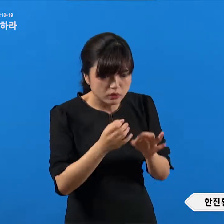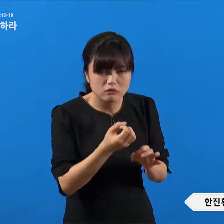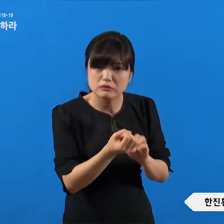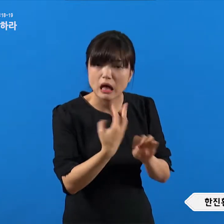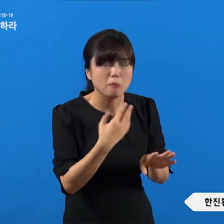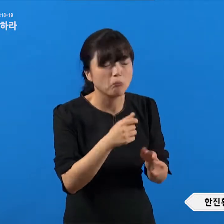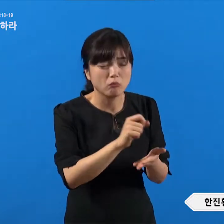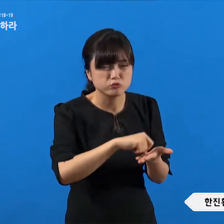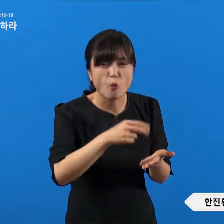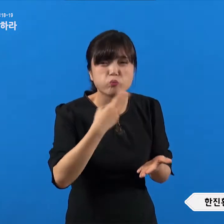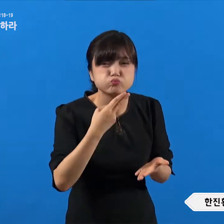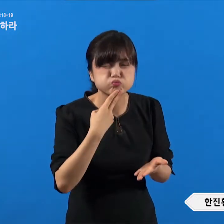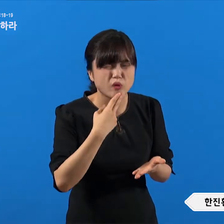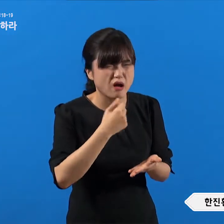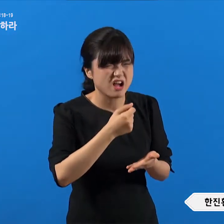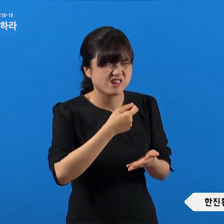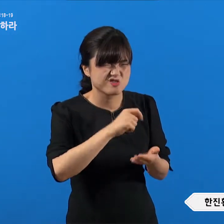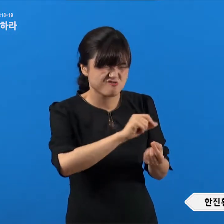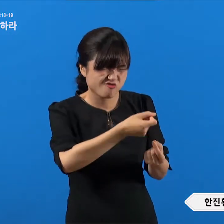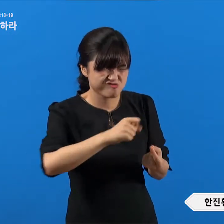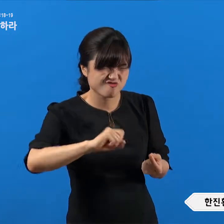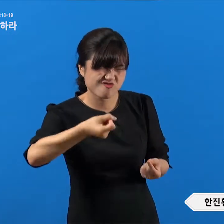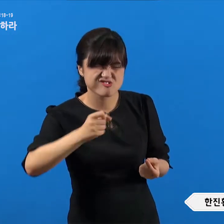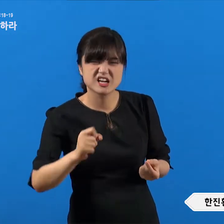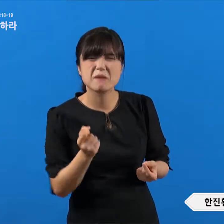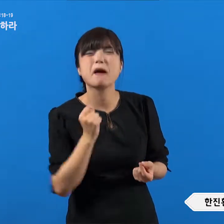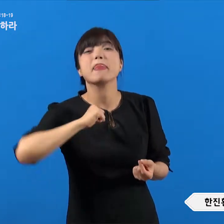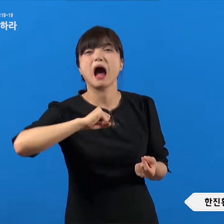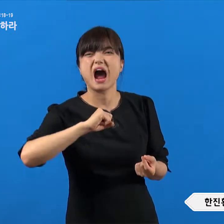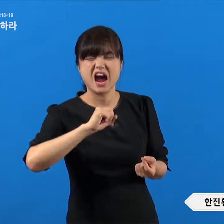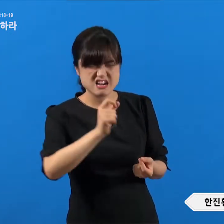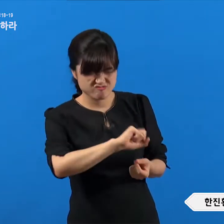그냥 낙서만 휘갈겨져 있습니다. 반항하는 거죠.